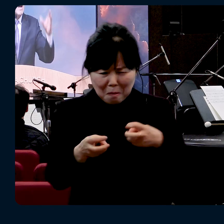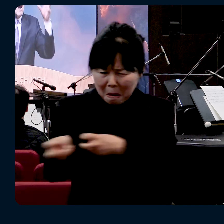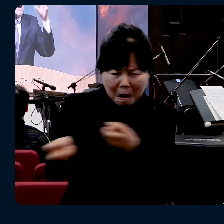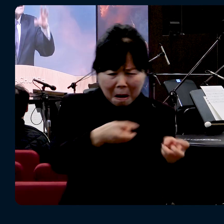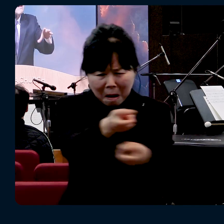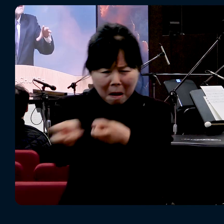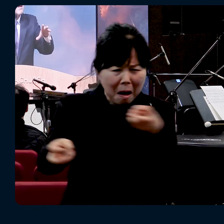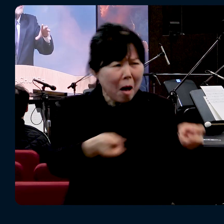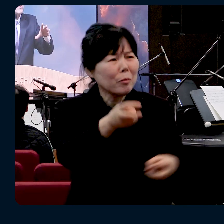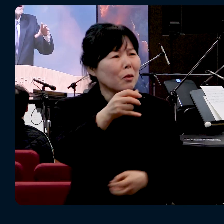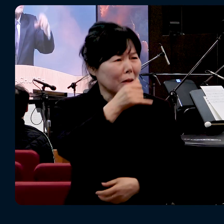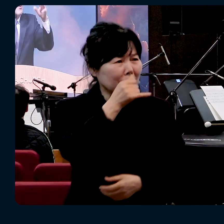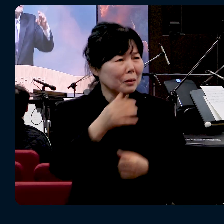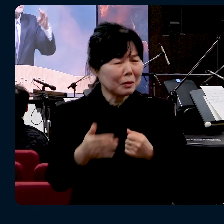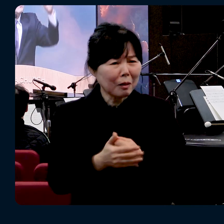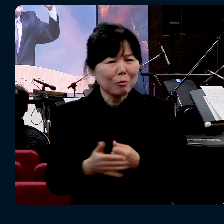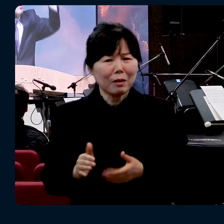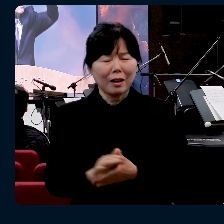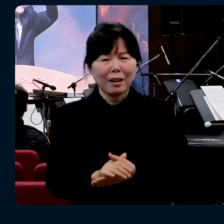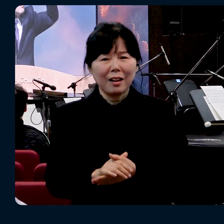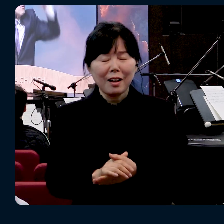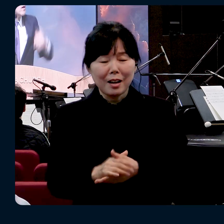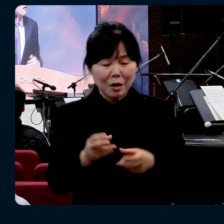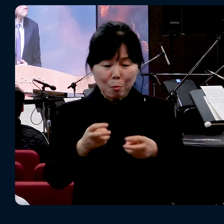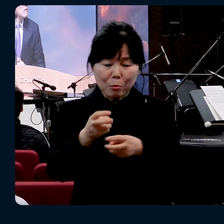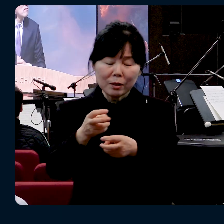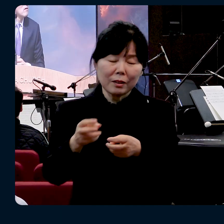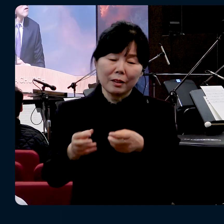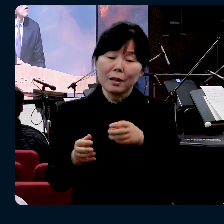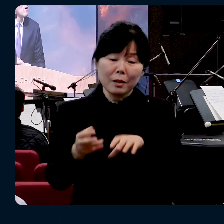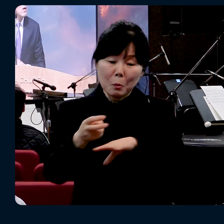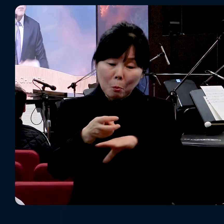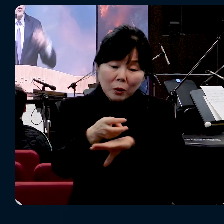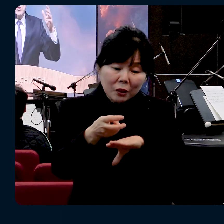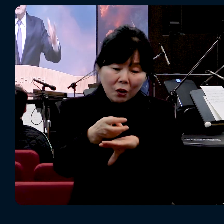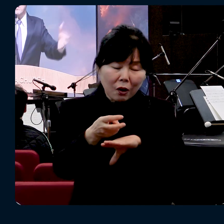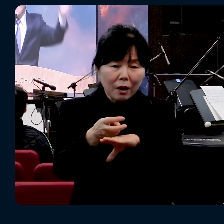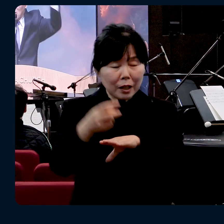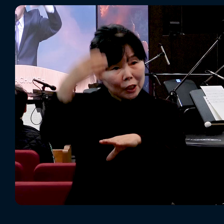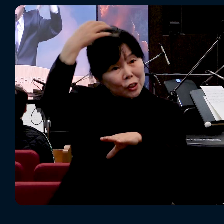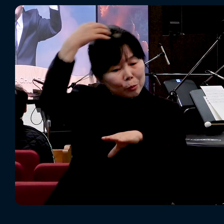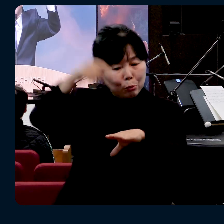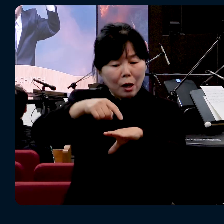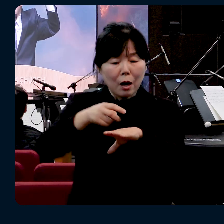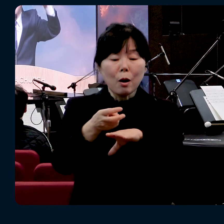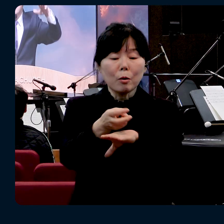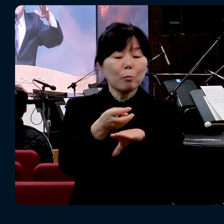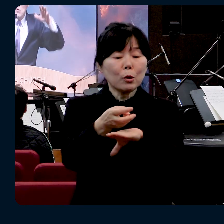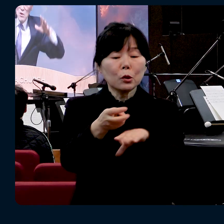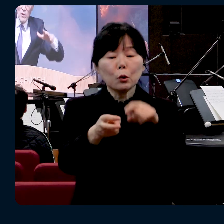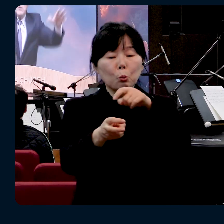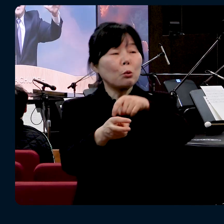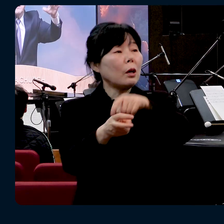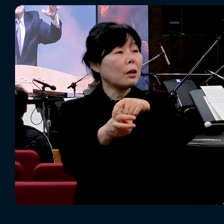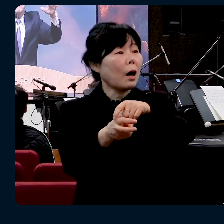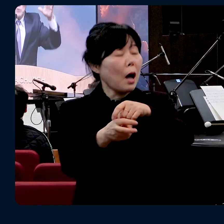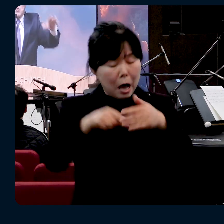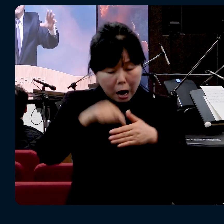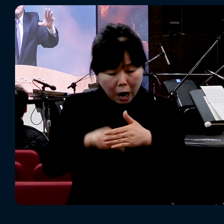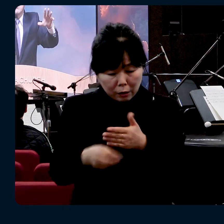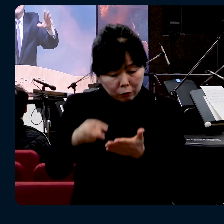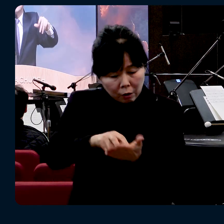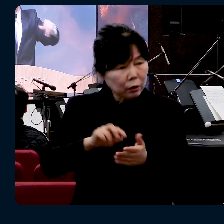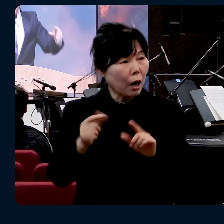사람이 너무 많이 타니까 안에 타는 사람보다 버스 지붕에 올라타는 사람이 더 많아요. 그 버스 지붕에 다 탄다가 버스가